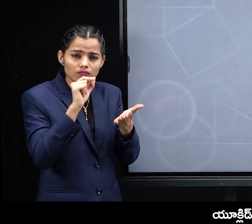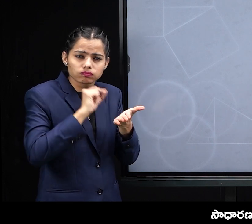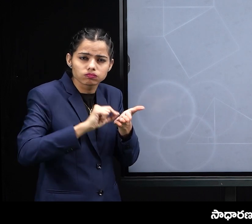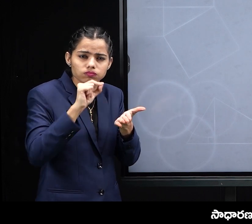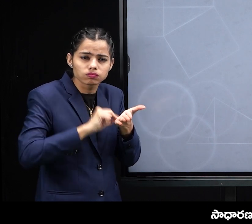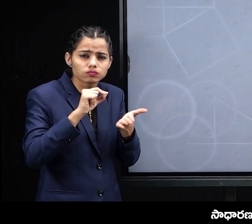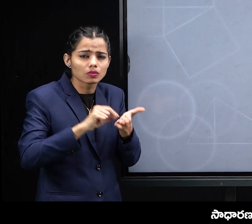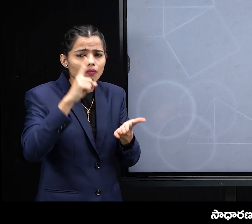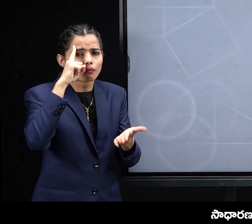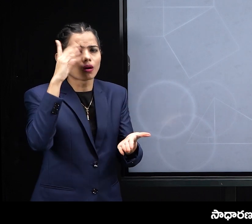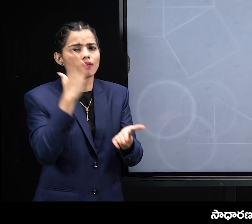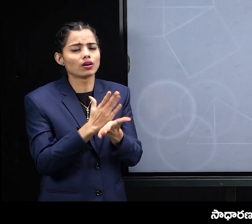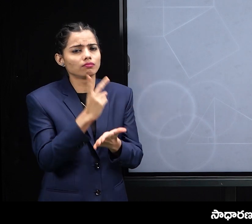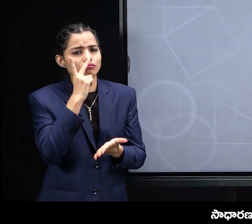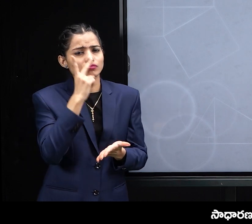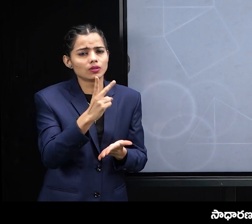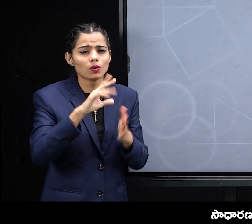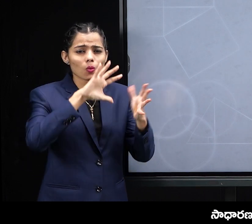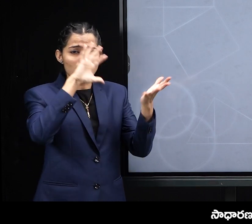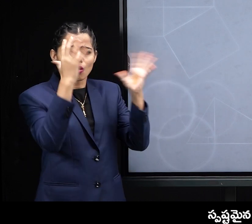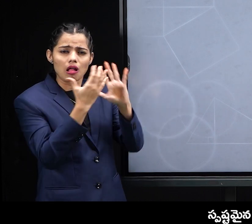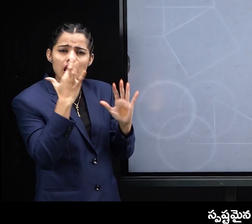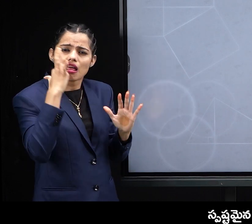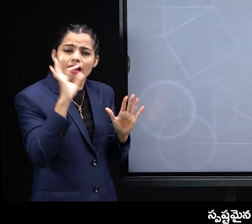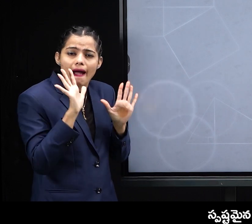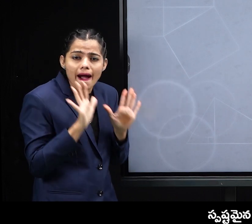సాధారణ బావనలు నిరూపించబడని స్పాస్టమైన